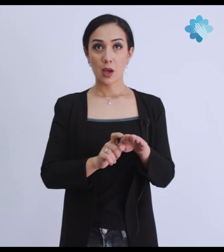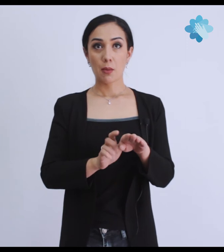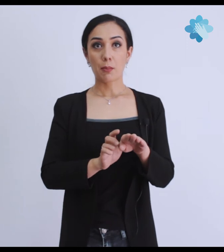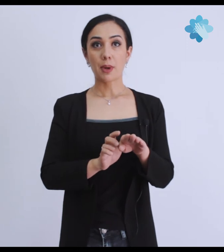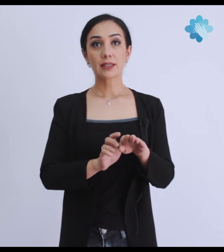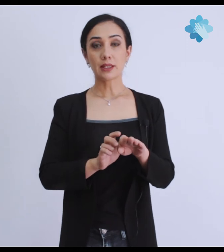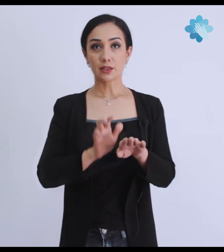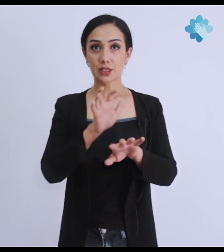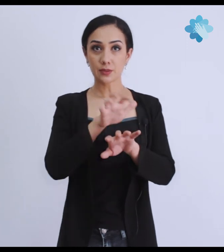ботинки